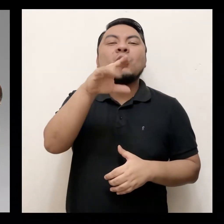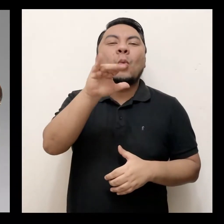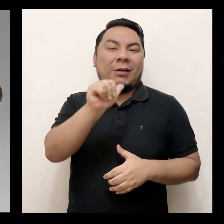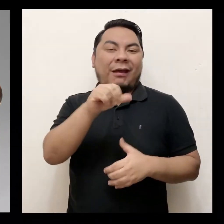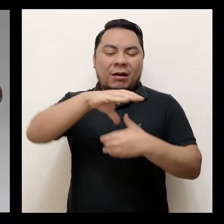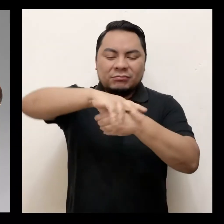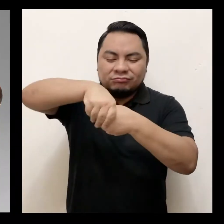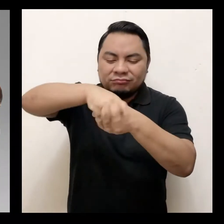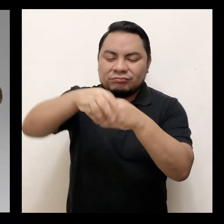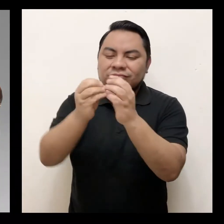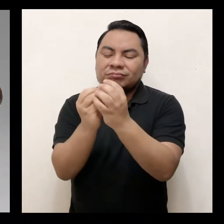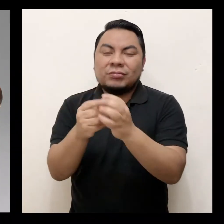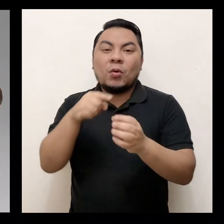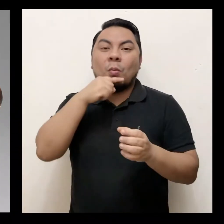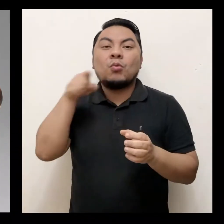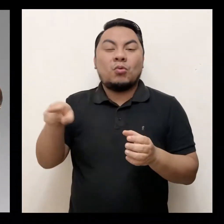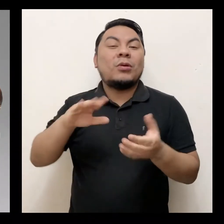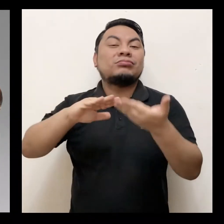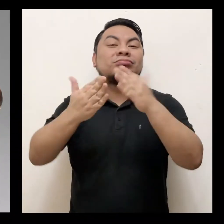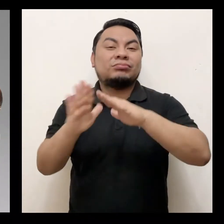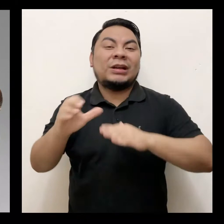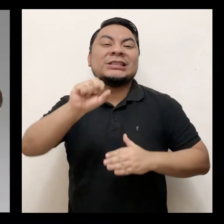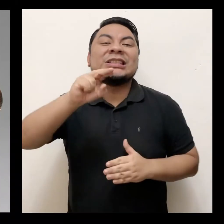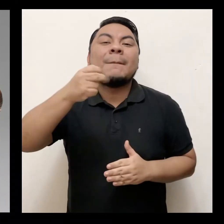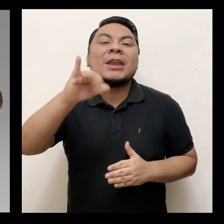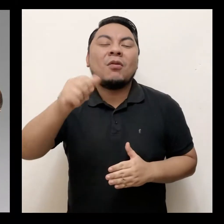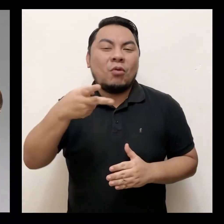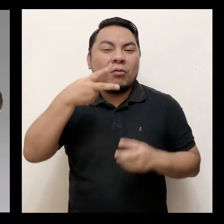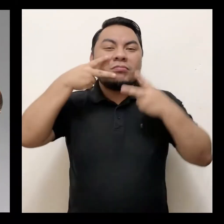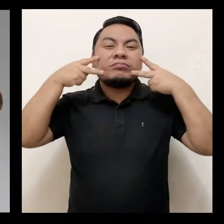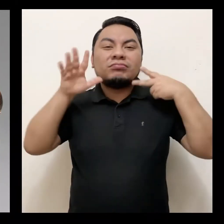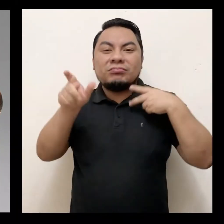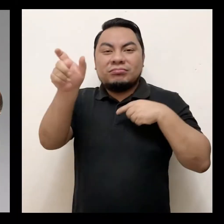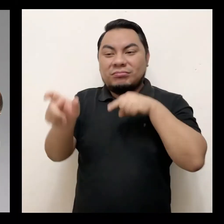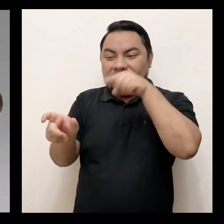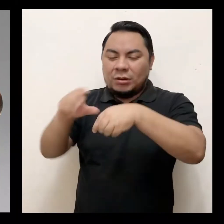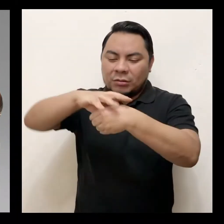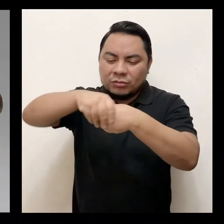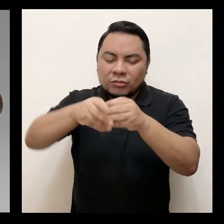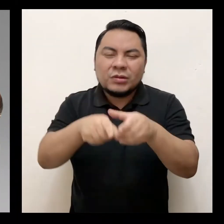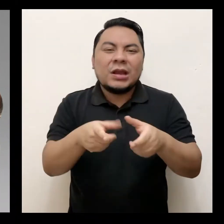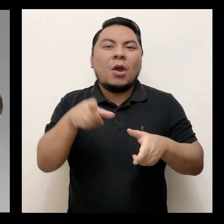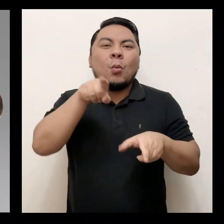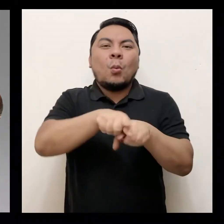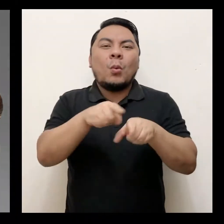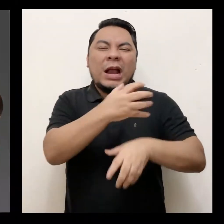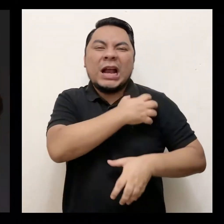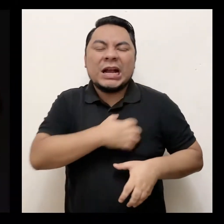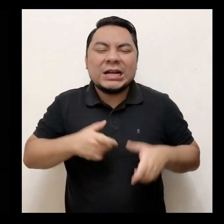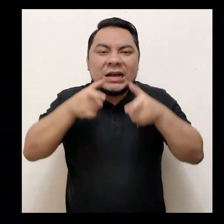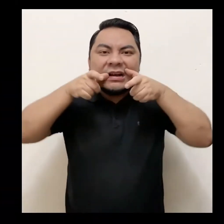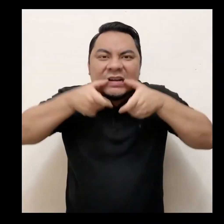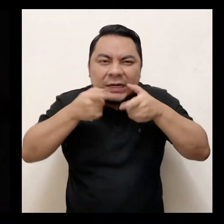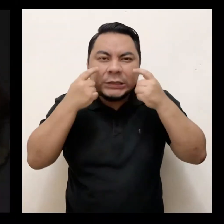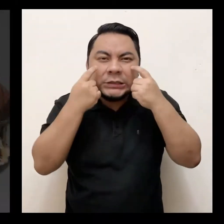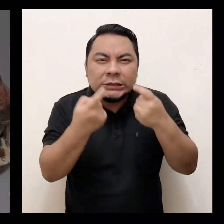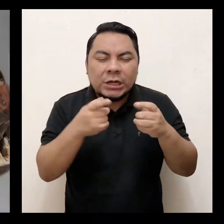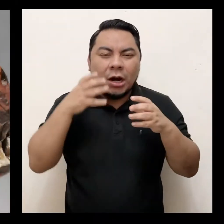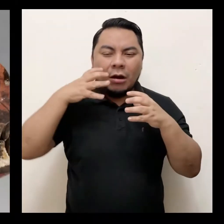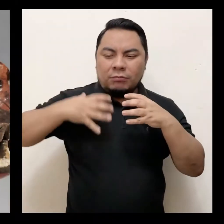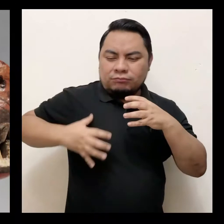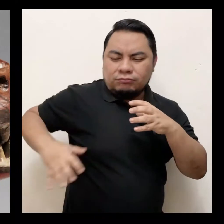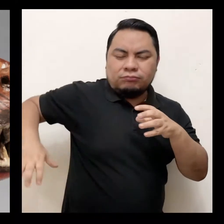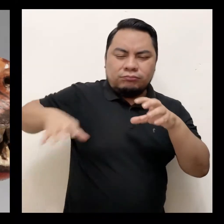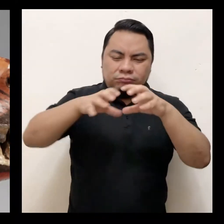Dora Panduro Silvano, artista Chipibo-Conibo, representa a un jaguar con grandes colmillos y mirada feroz. Su